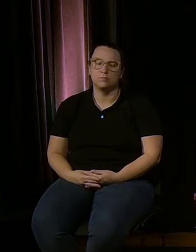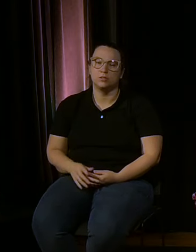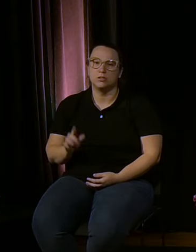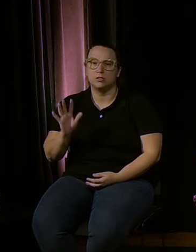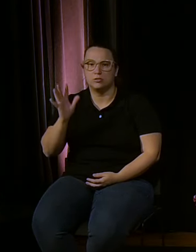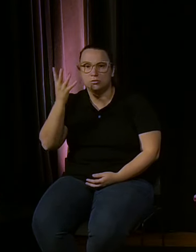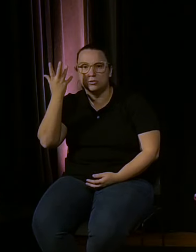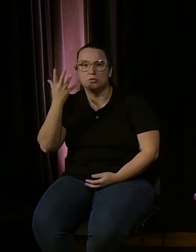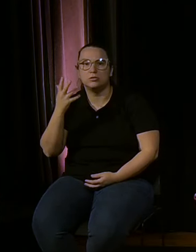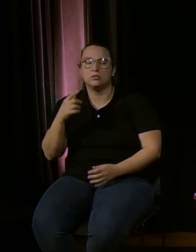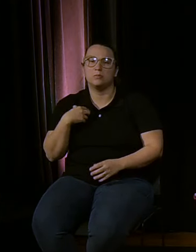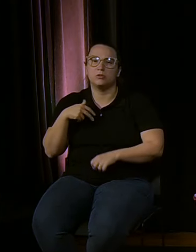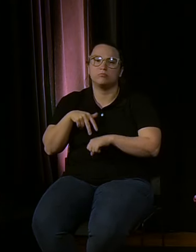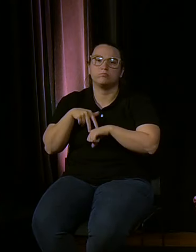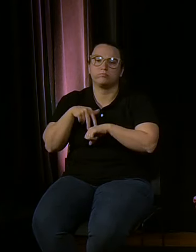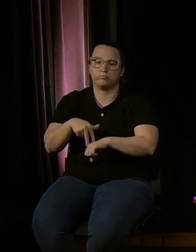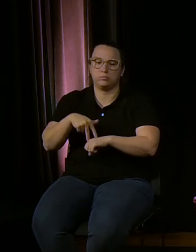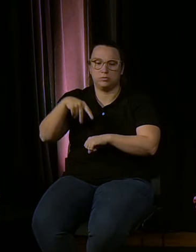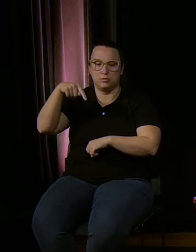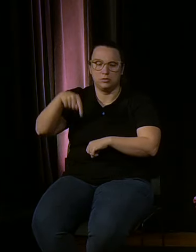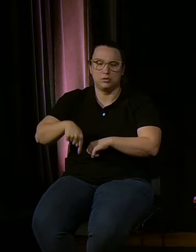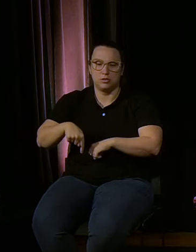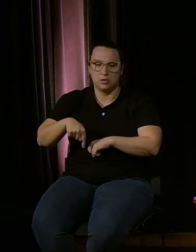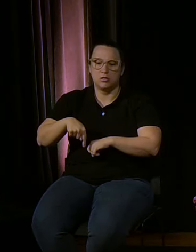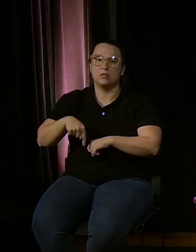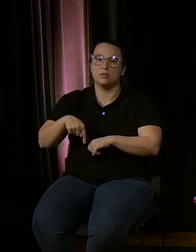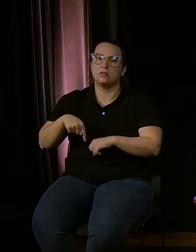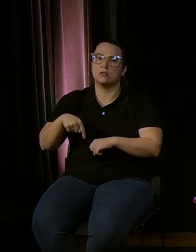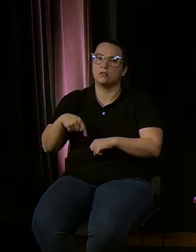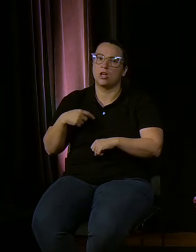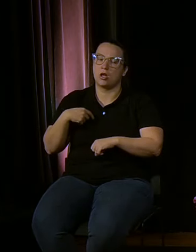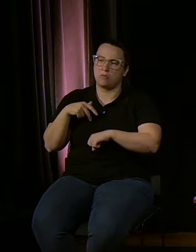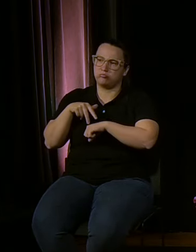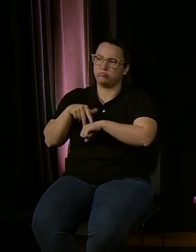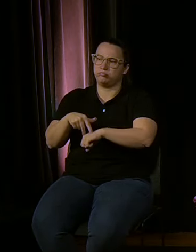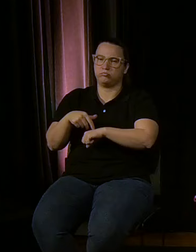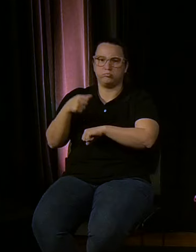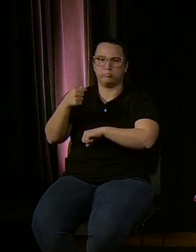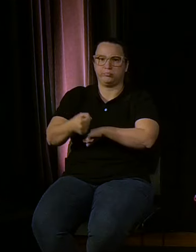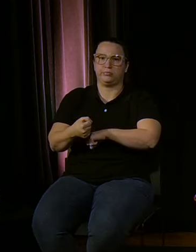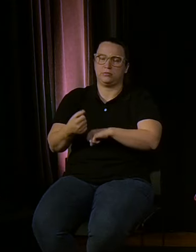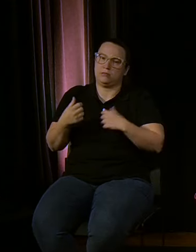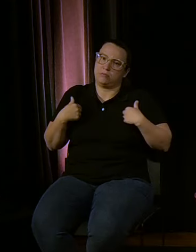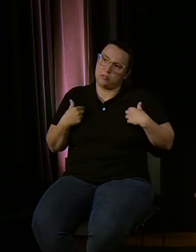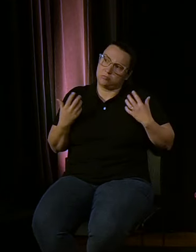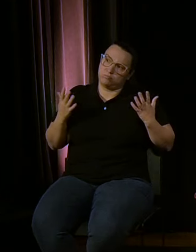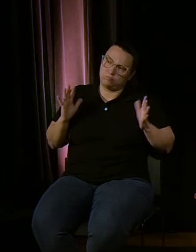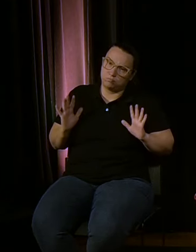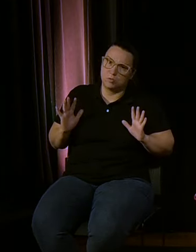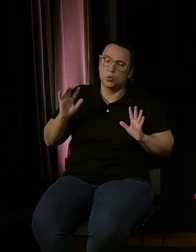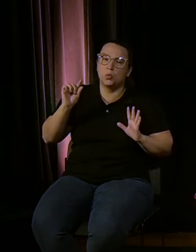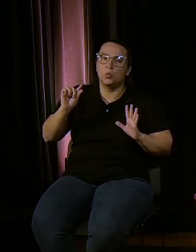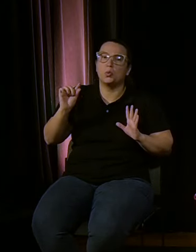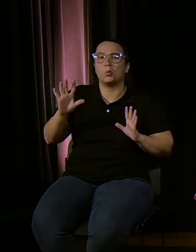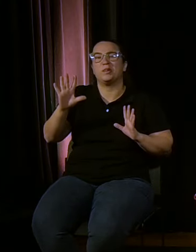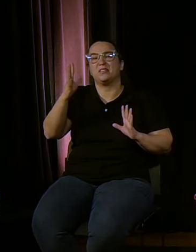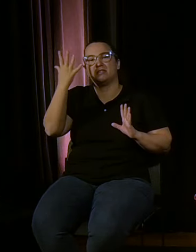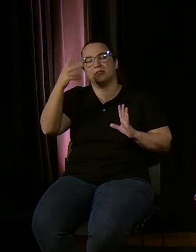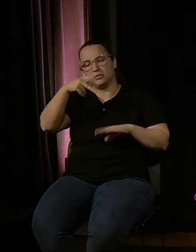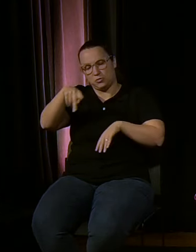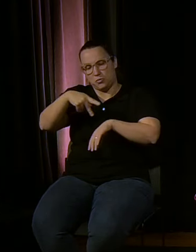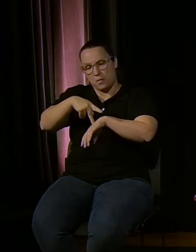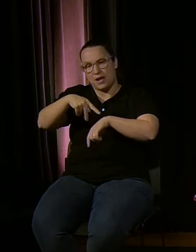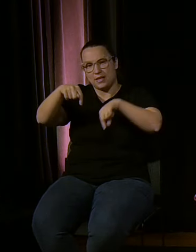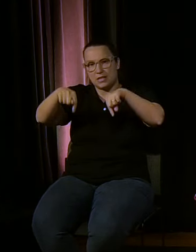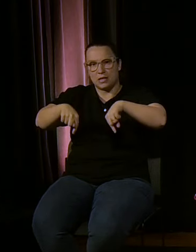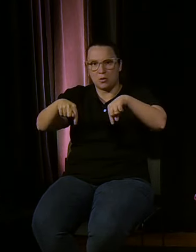situações de empoderamento também, né? Que, enfim, não é necessariamente uma palavra que eu gosto tanto, mas também pensar o que está acontecendo nesse país nesse